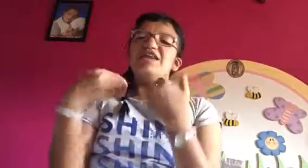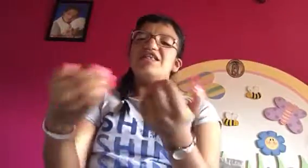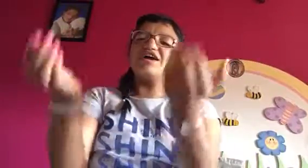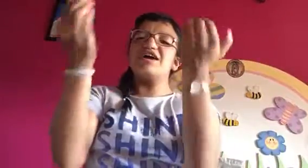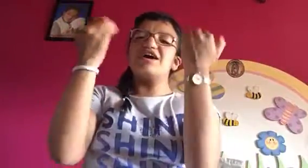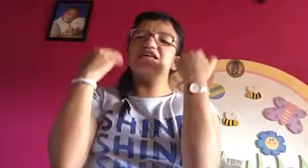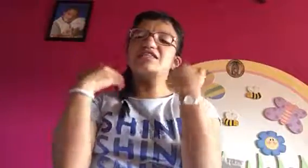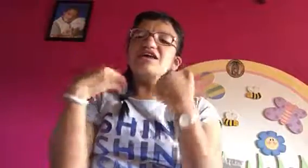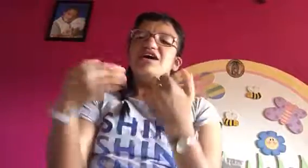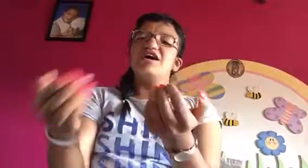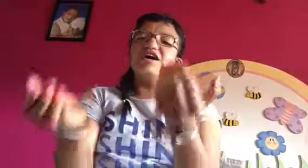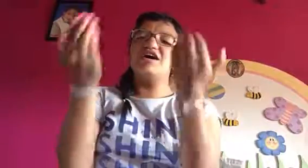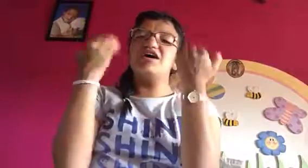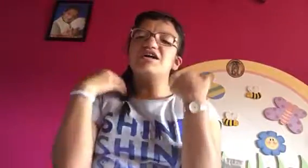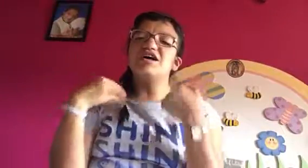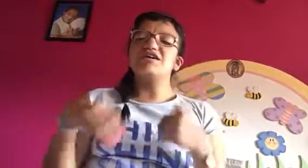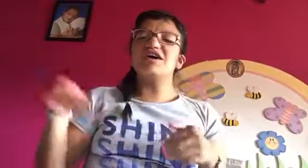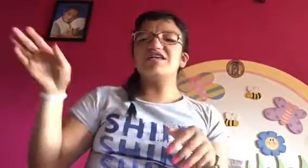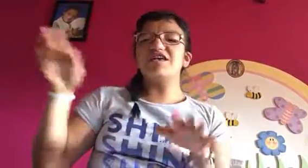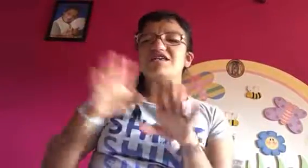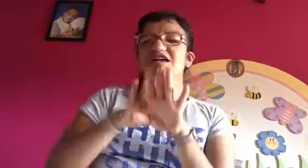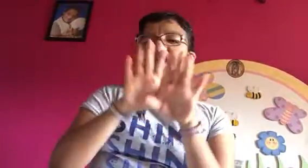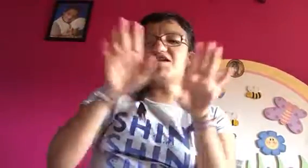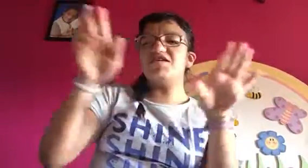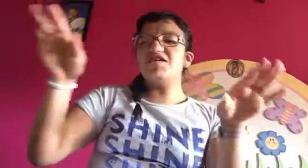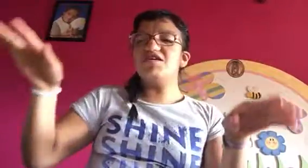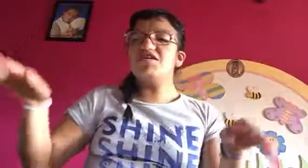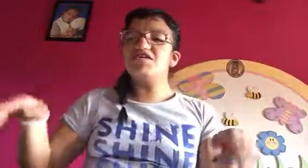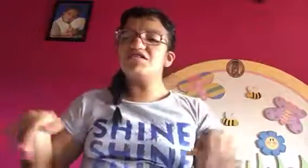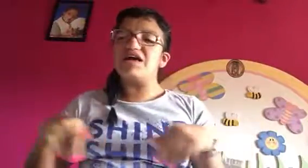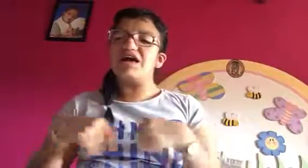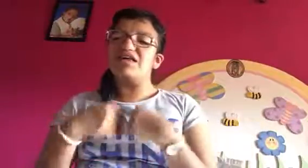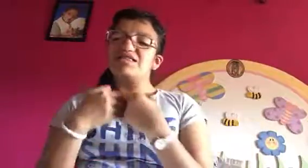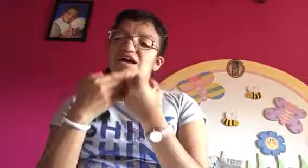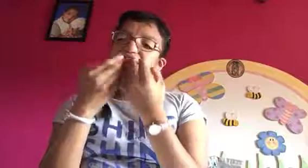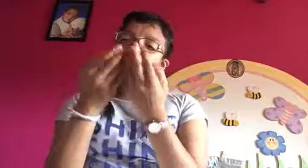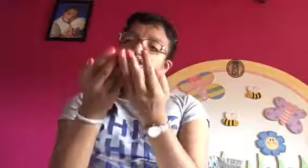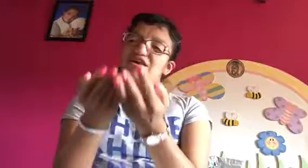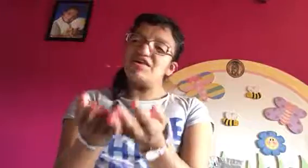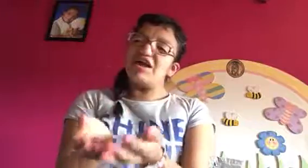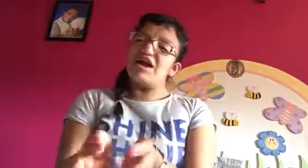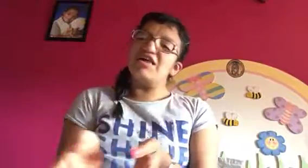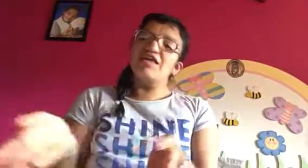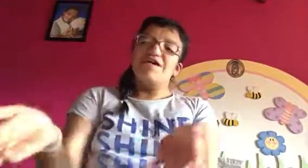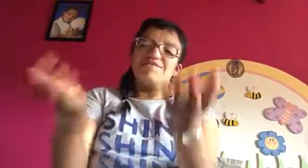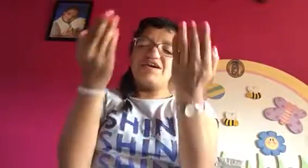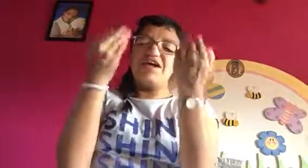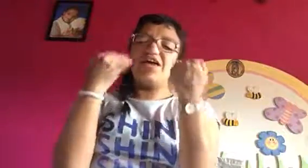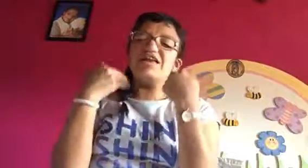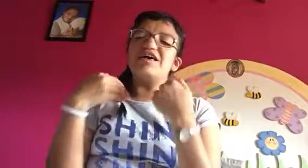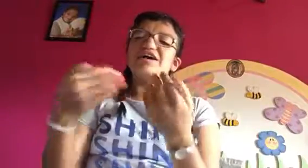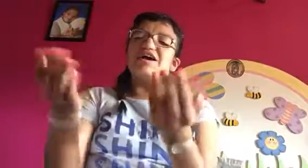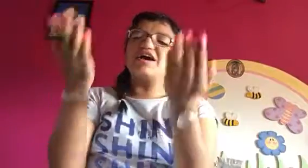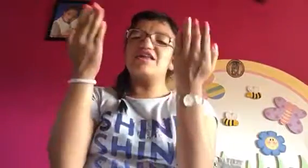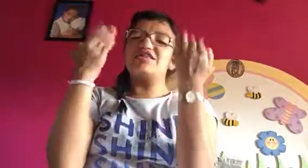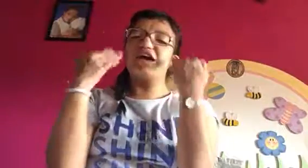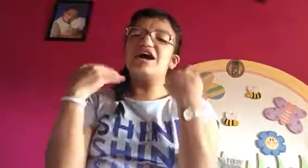a cantar, que ya llegó la Navidad. Ven a cantar.